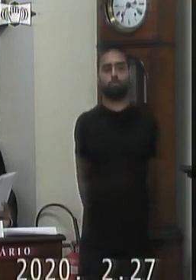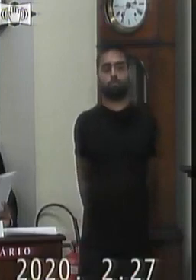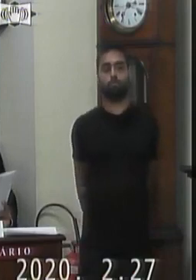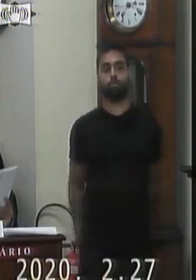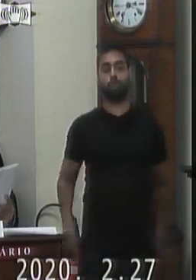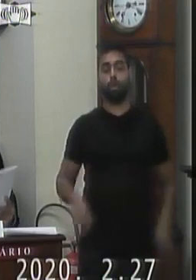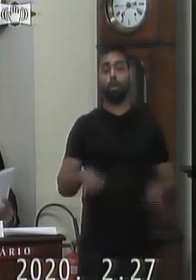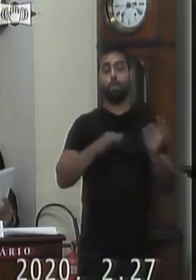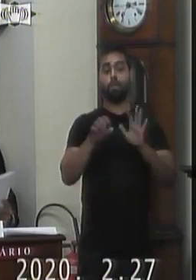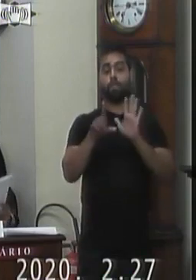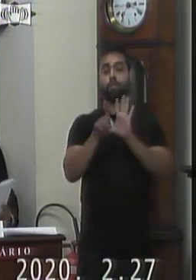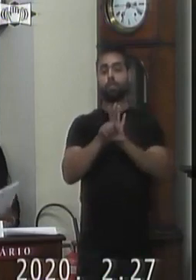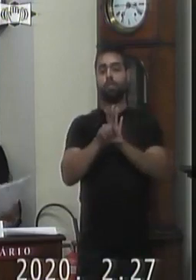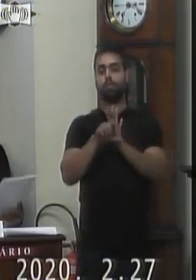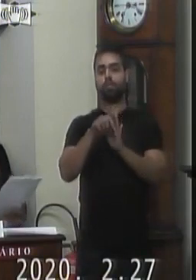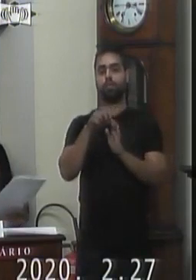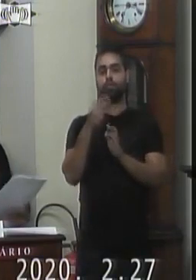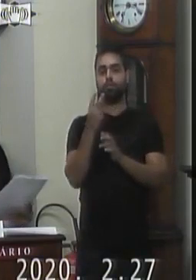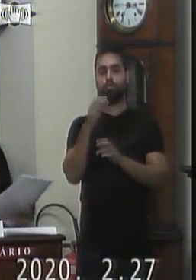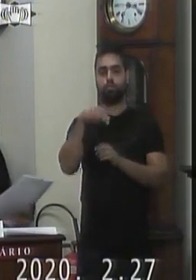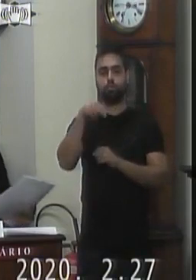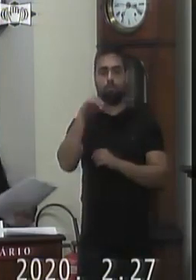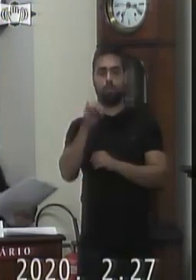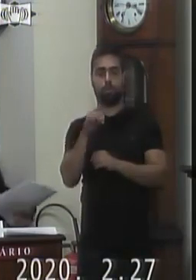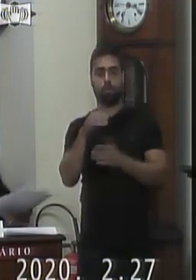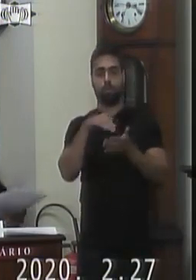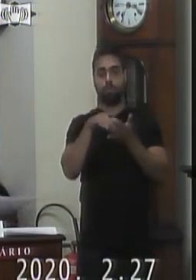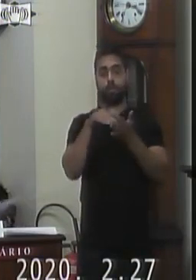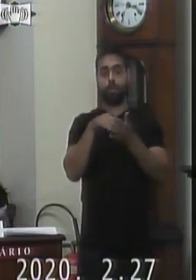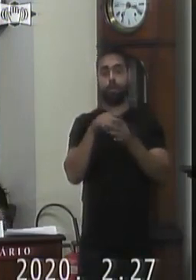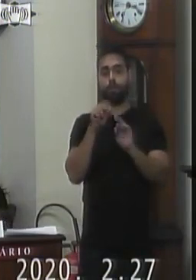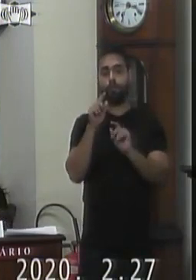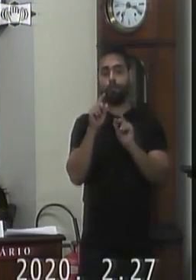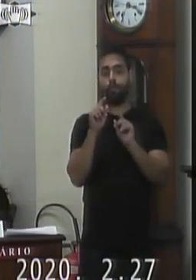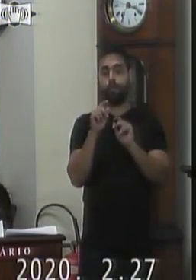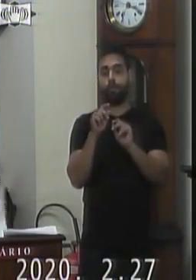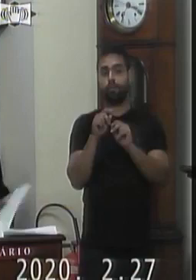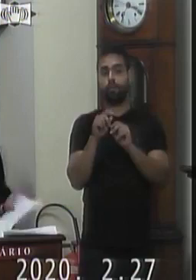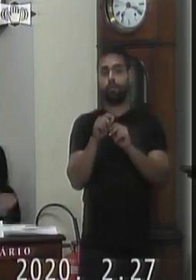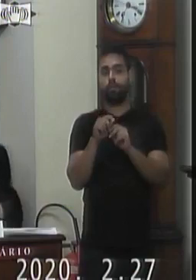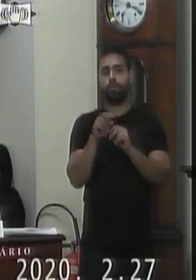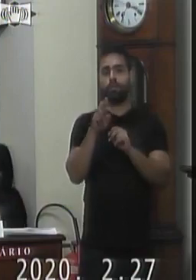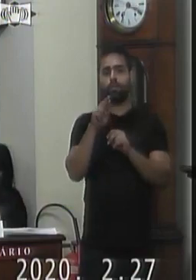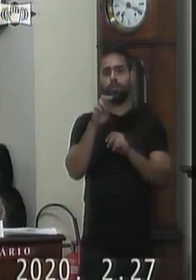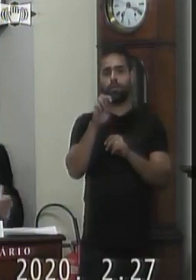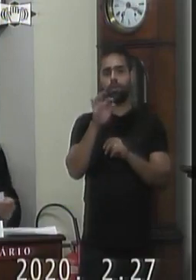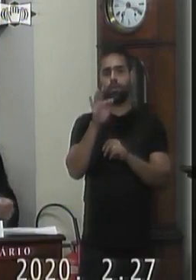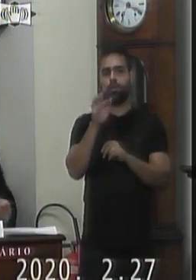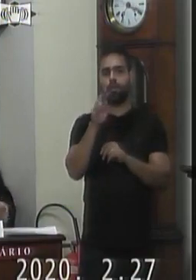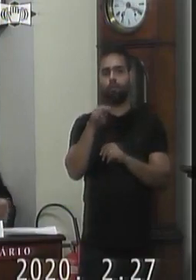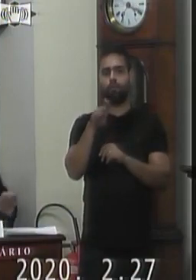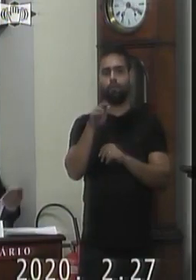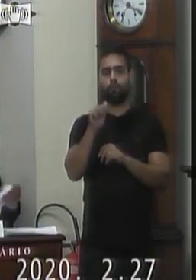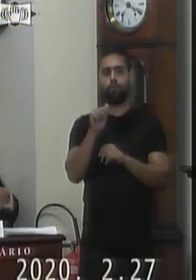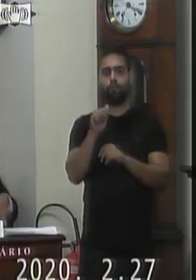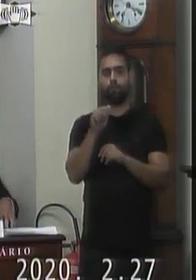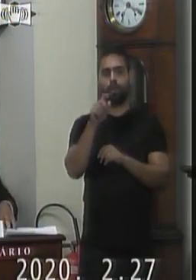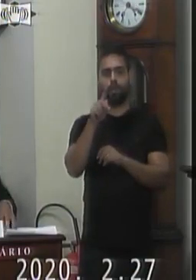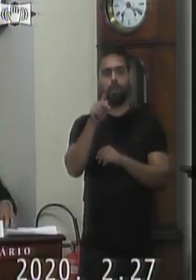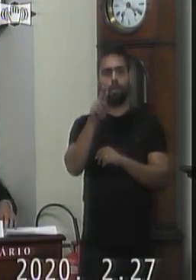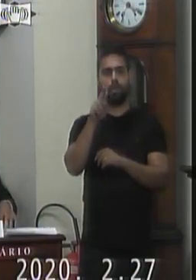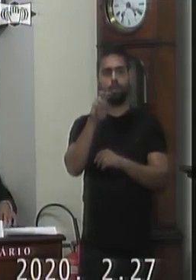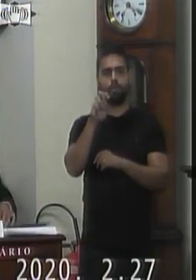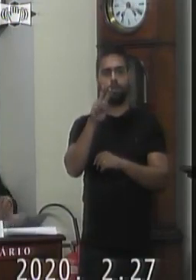tem a finalidade por atender os anseios da Secretaria Municipal de Fazenda em virtude da Reforma Nacional da